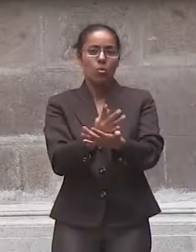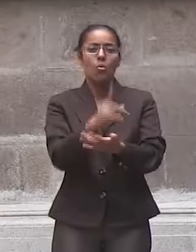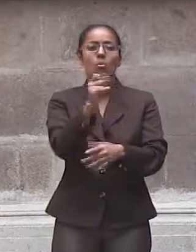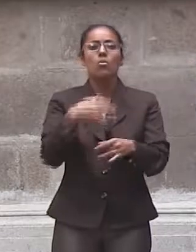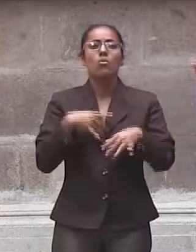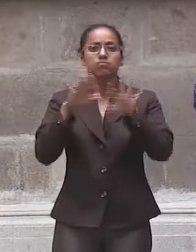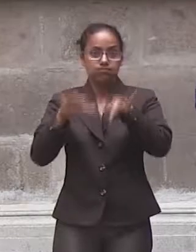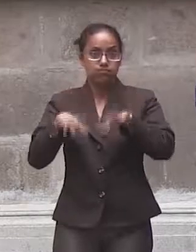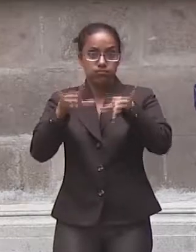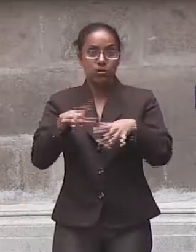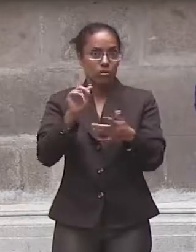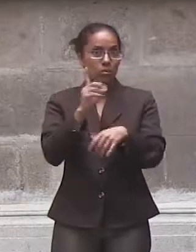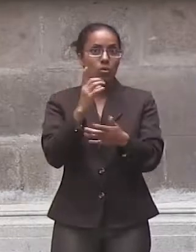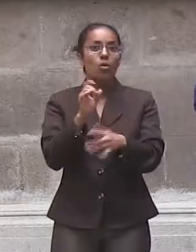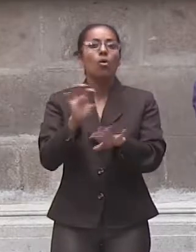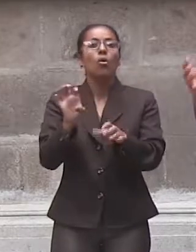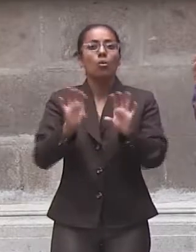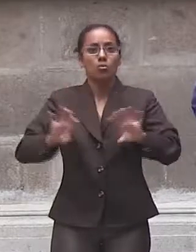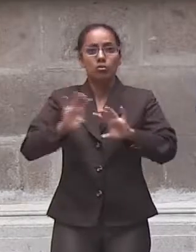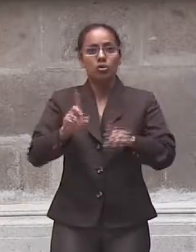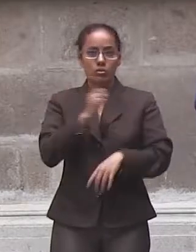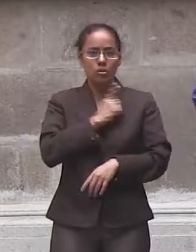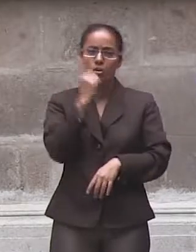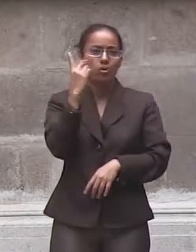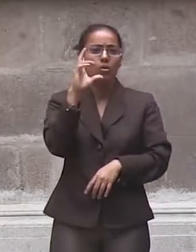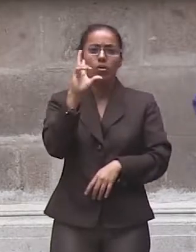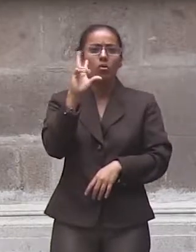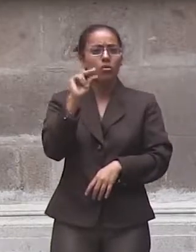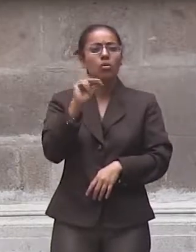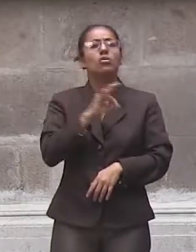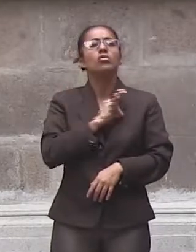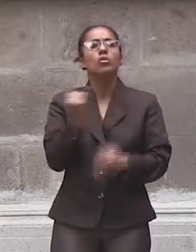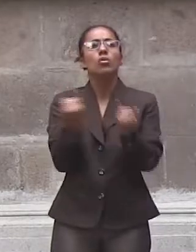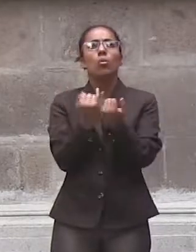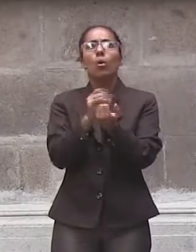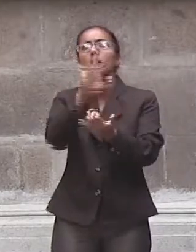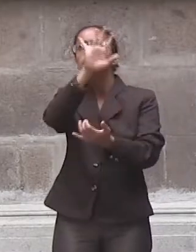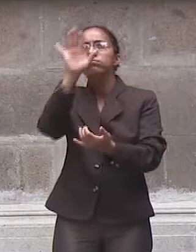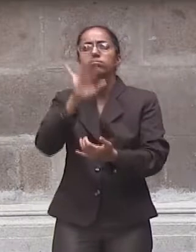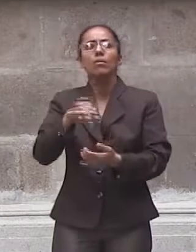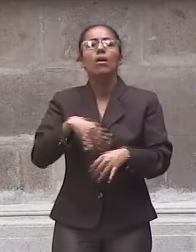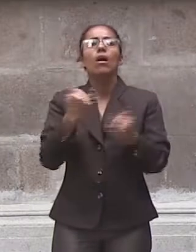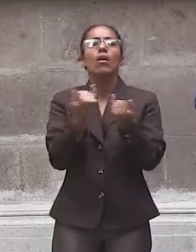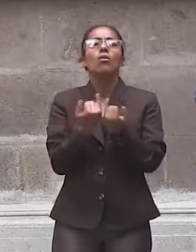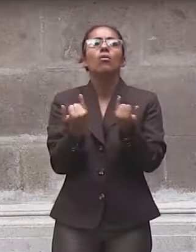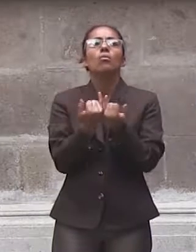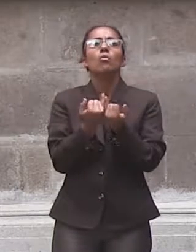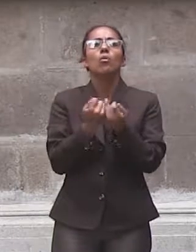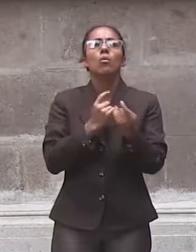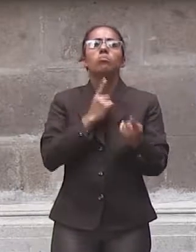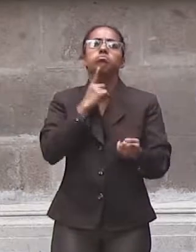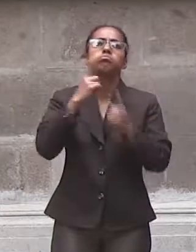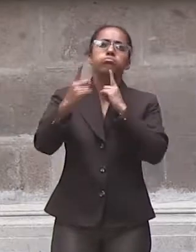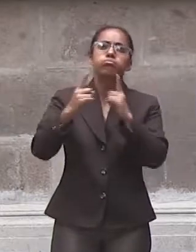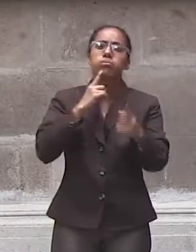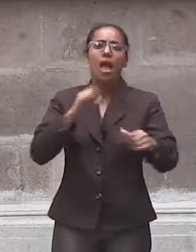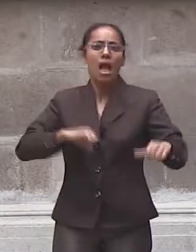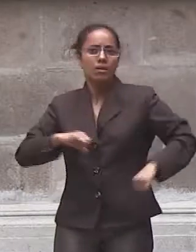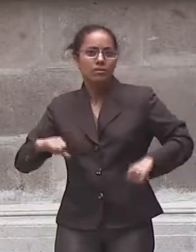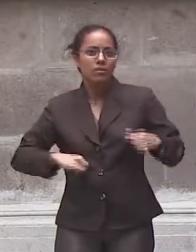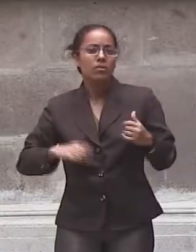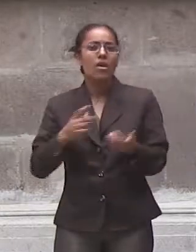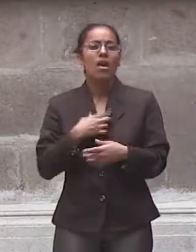ordenador sino una de las piezas que en su principio era una interfase activa